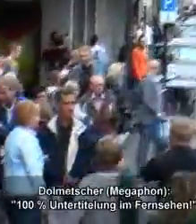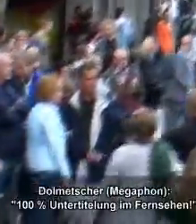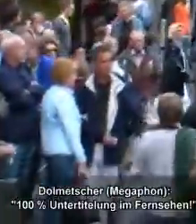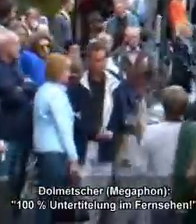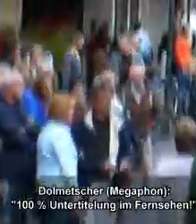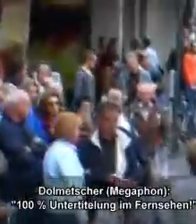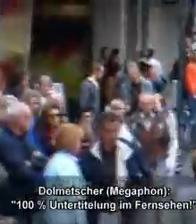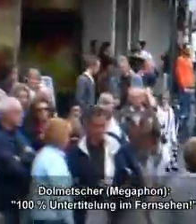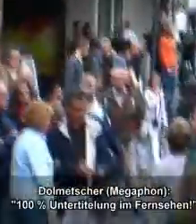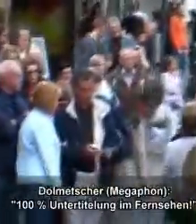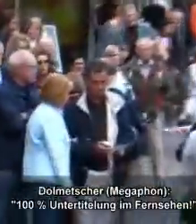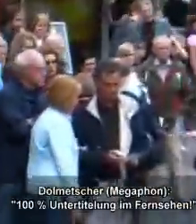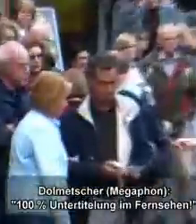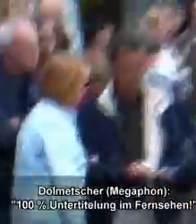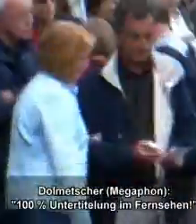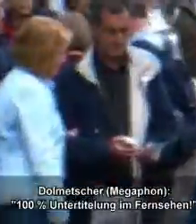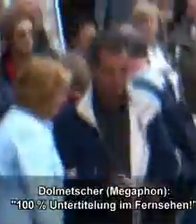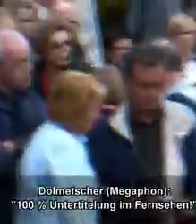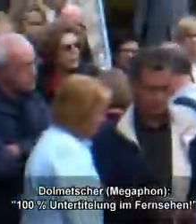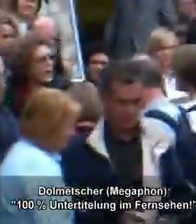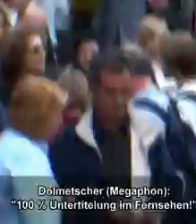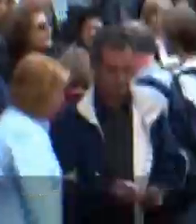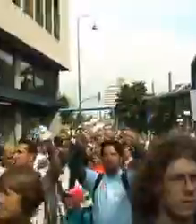Untertitelung im Fernsehen.